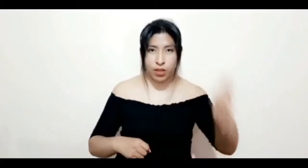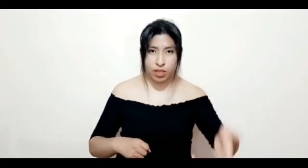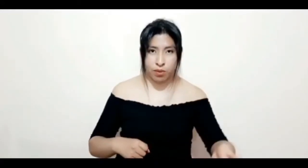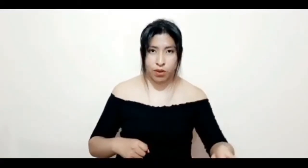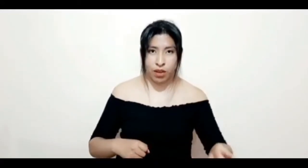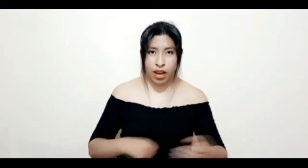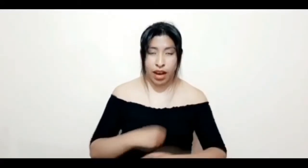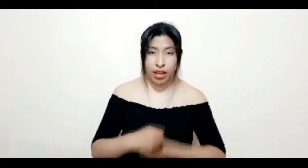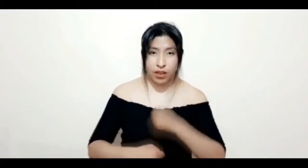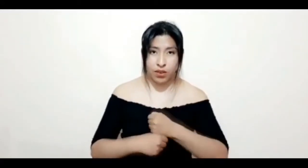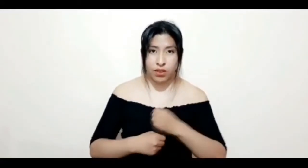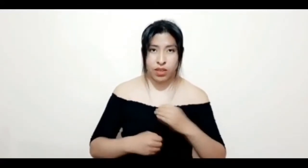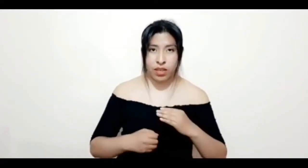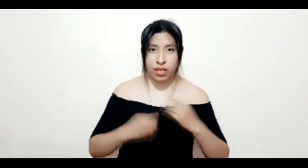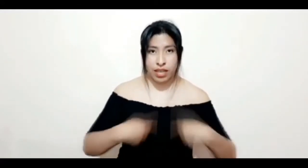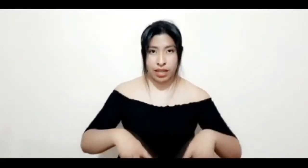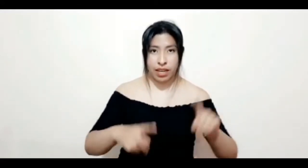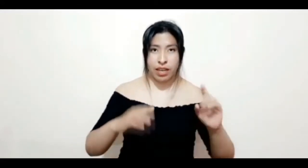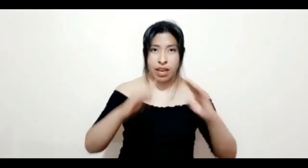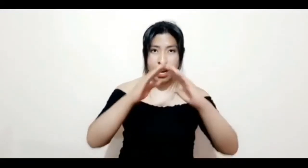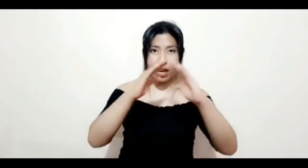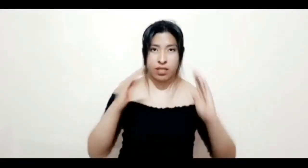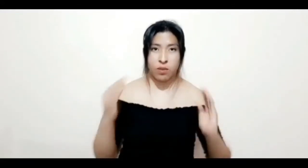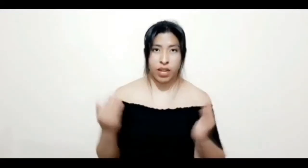próximo año iré a la escuela.